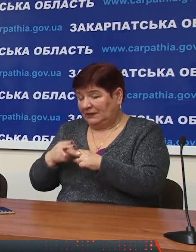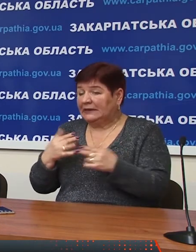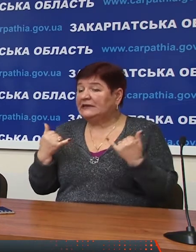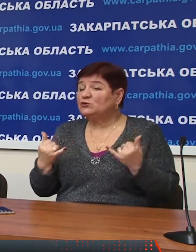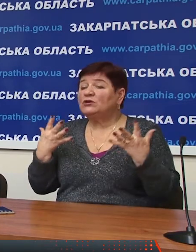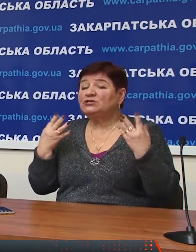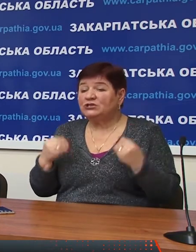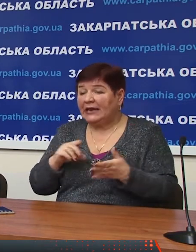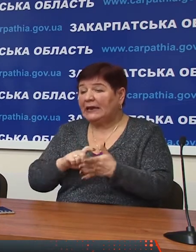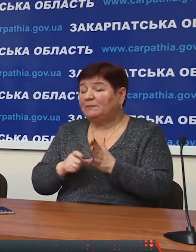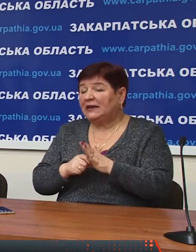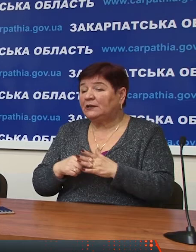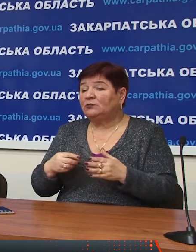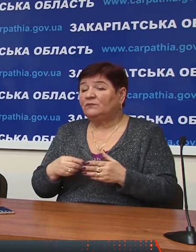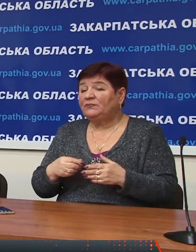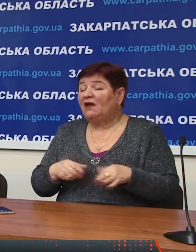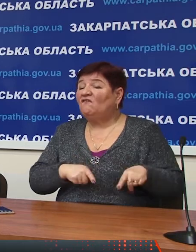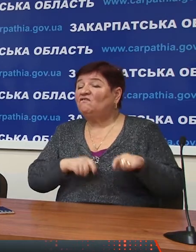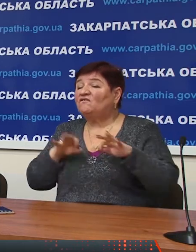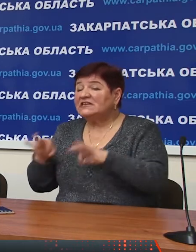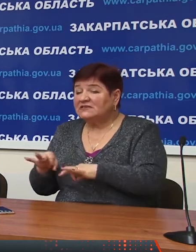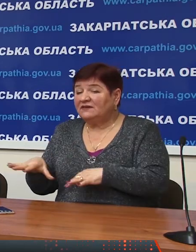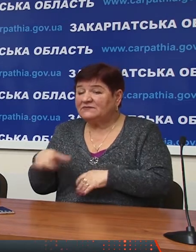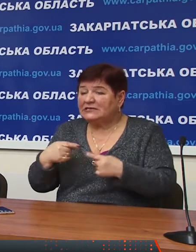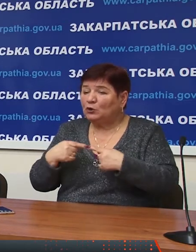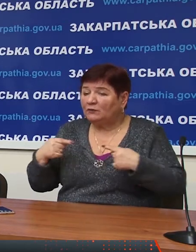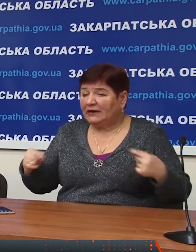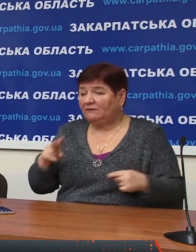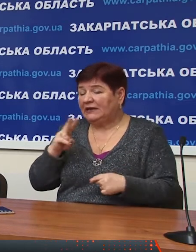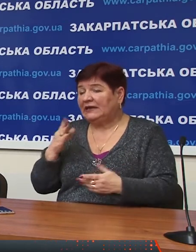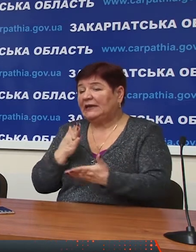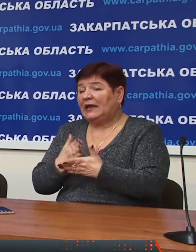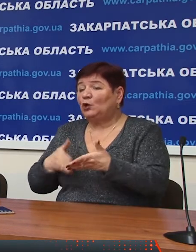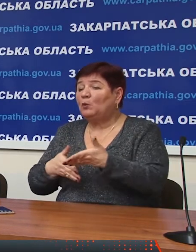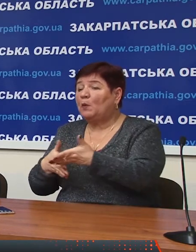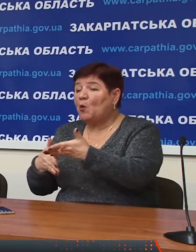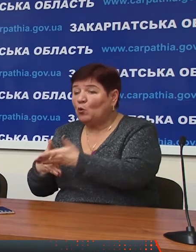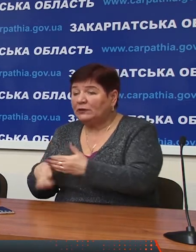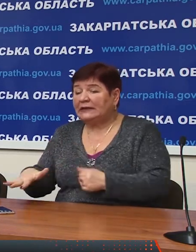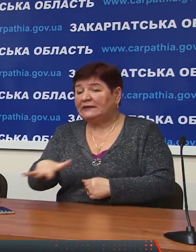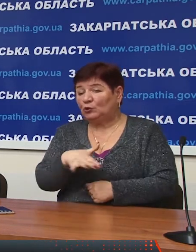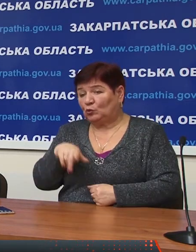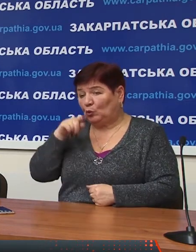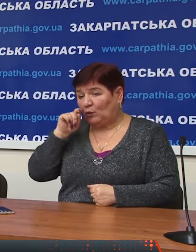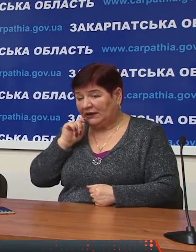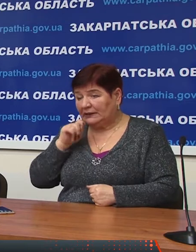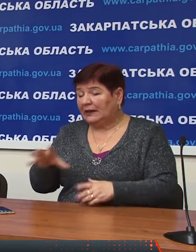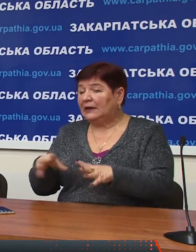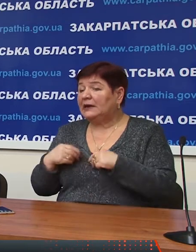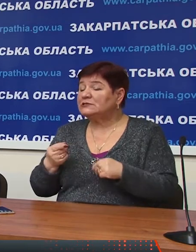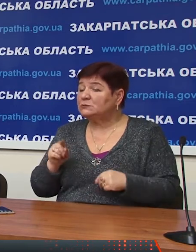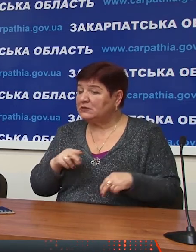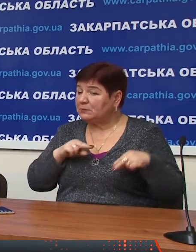сьогоднішній день є постанова Кабінету, яка дозволяє ввезення всіх товарів, які є гуманітарної допомоги на територію України. Разом з